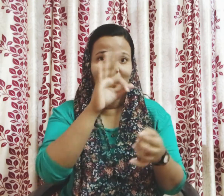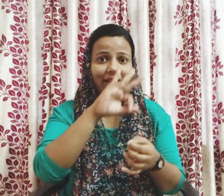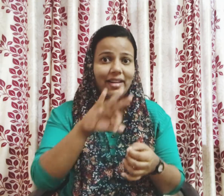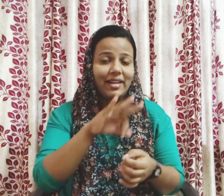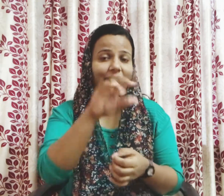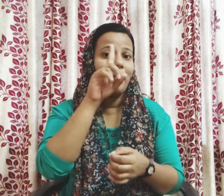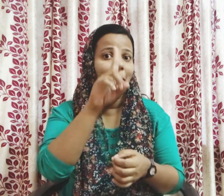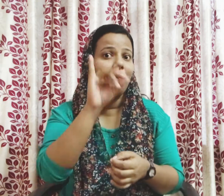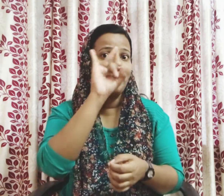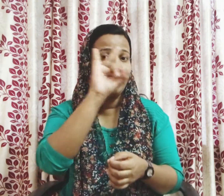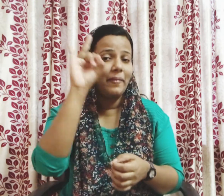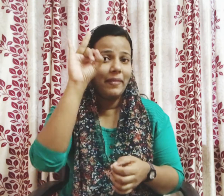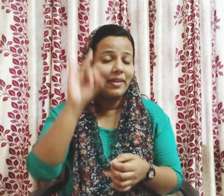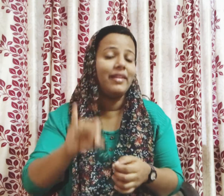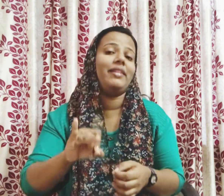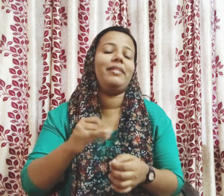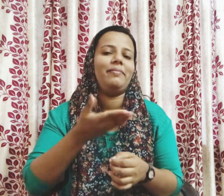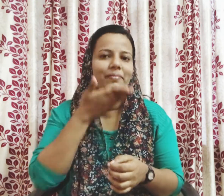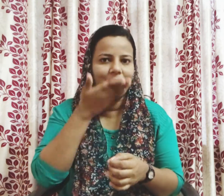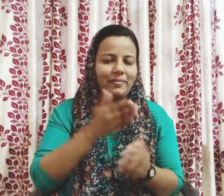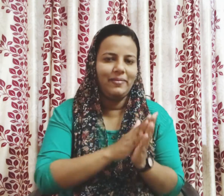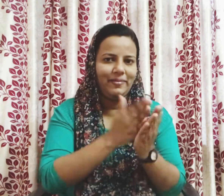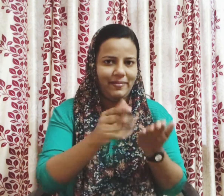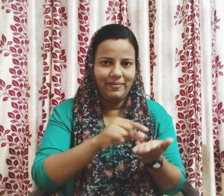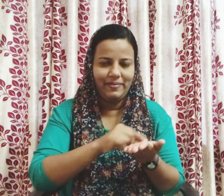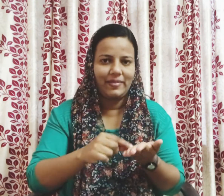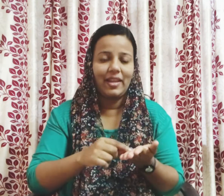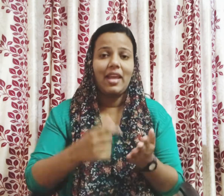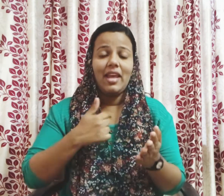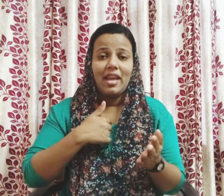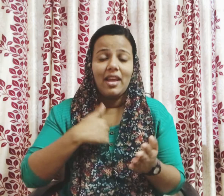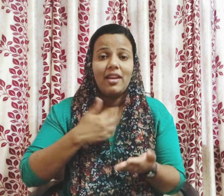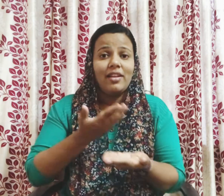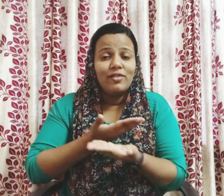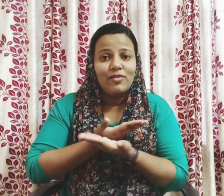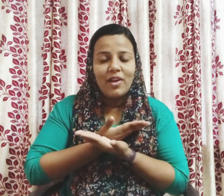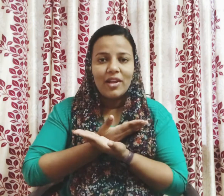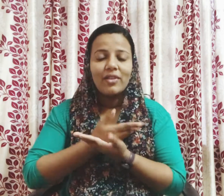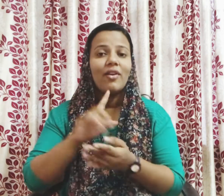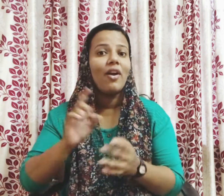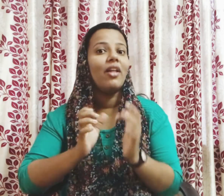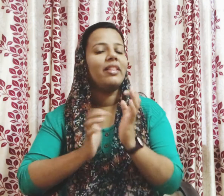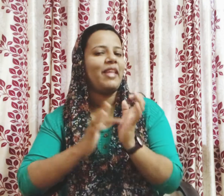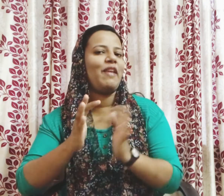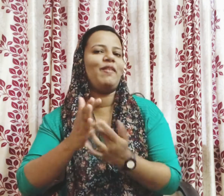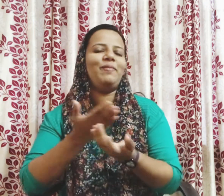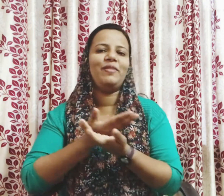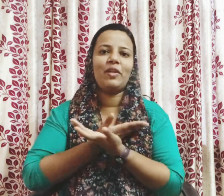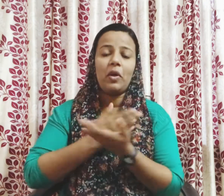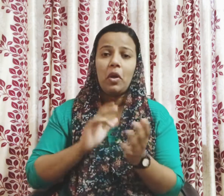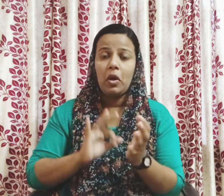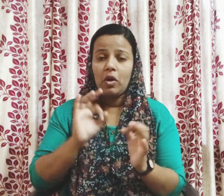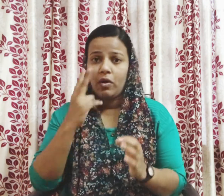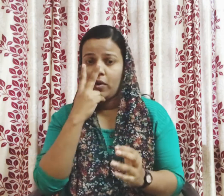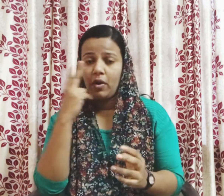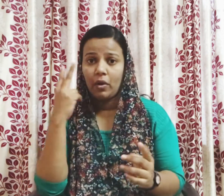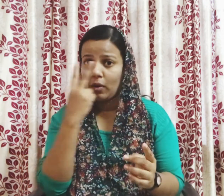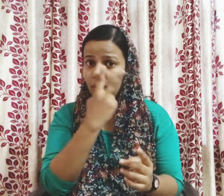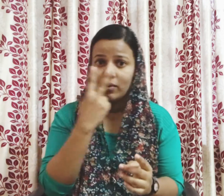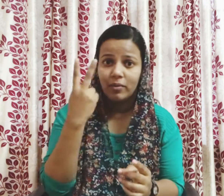8-ാമത്തെ അധ്യായം 17-ാം വാക്യത്തിലൂടെ നമുക്ക് ആരംഭിക്കാം. Proverbs 8:17, എന്നെ സ്നേഹിക്കുന്നവരെ ഞാൻ സ്നേഹിക്കുന്നു, എന്നെ ജാഗ്രതയോടെ അന്വേഷിക്കുന്നു